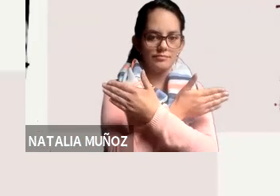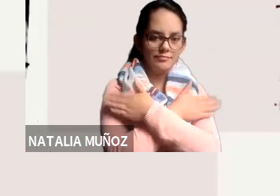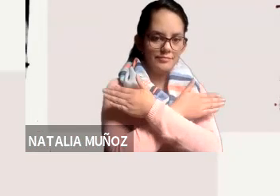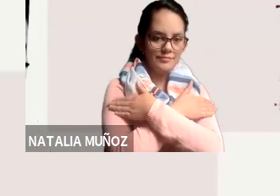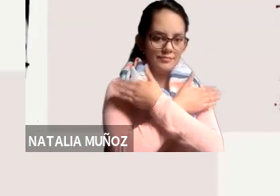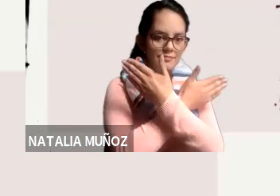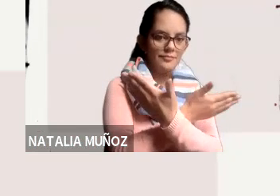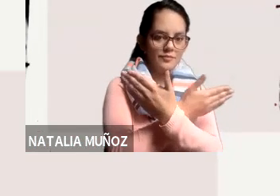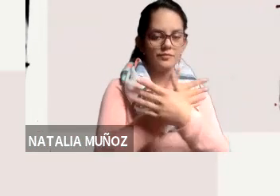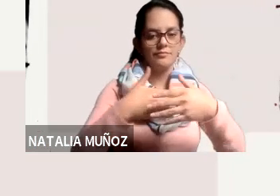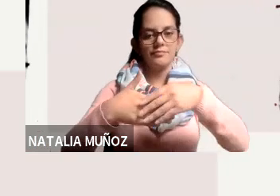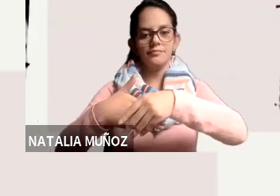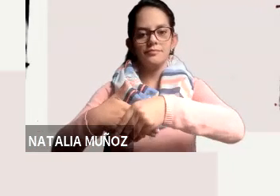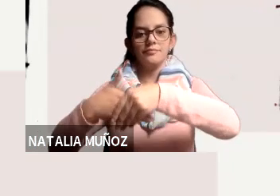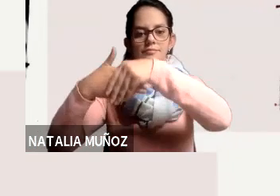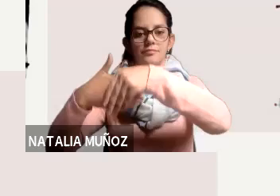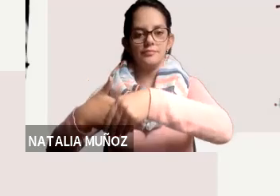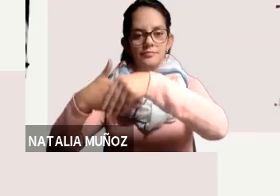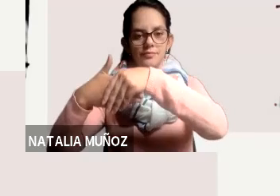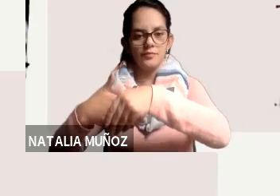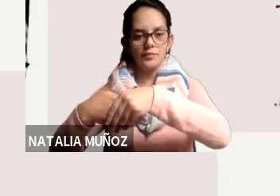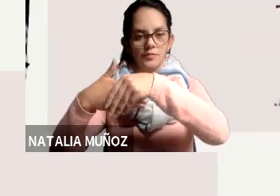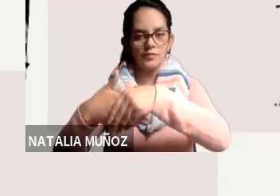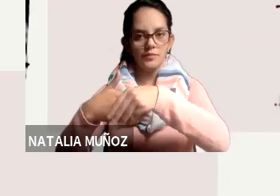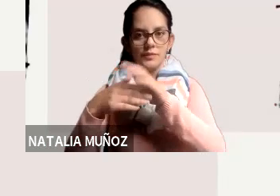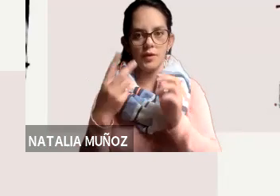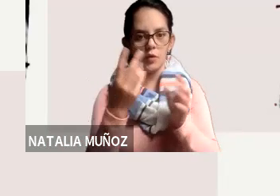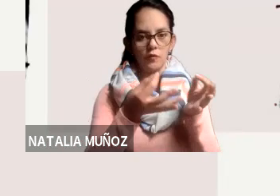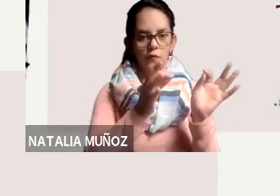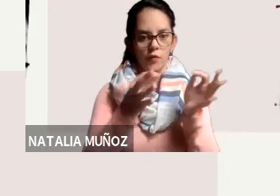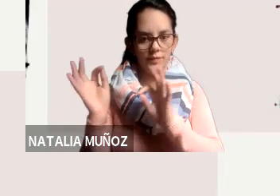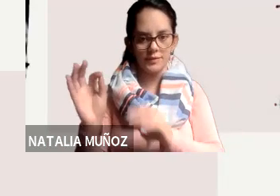Podemos decir saludo o saludar.